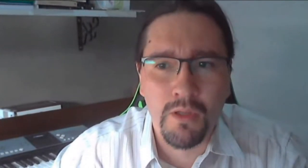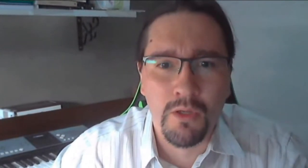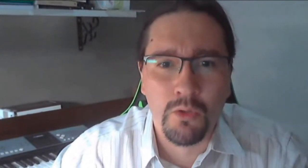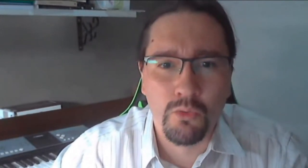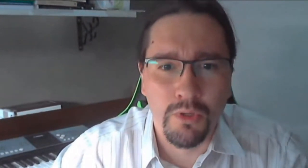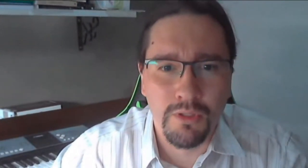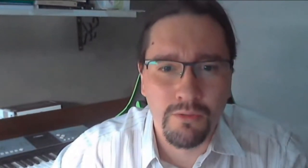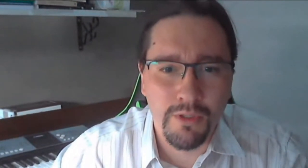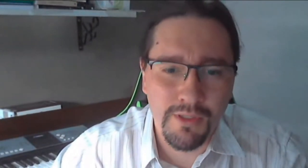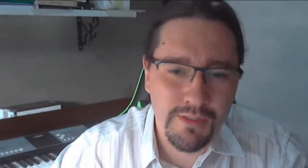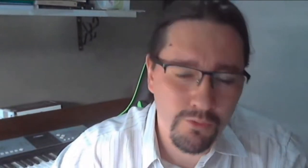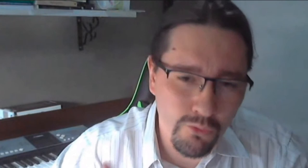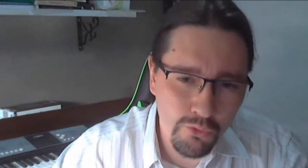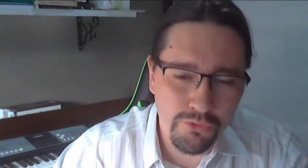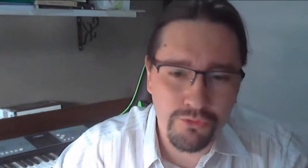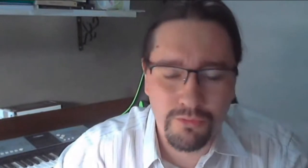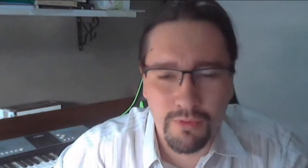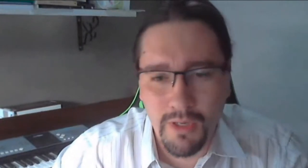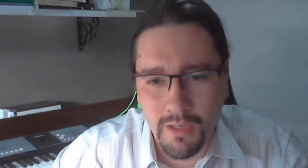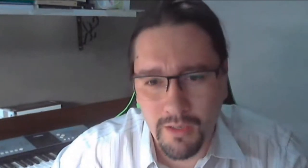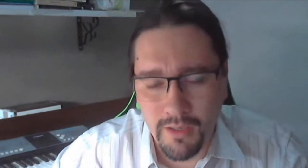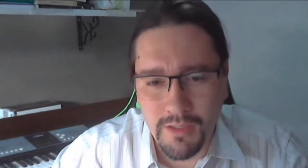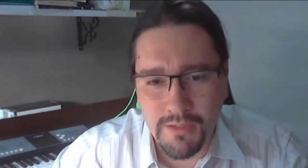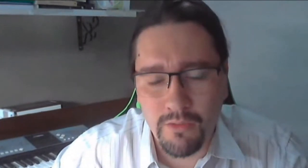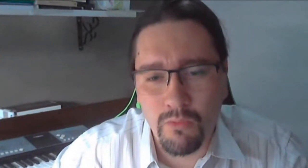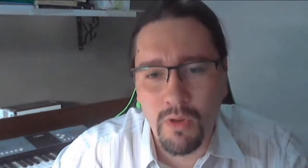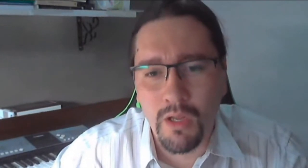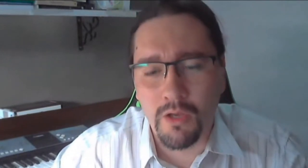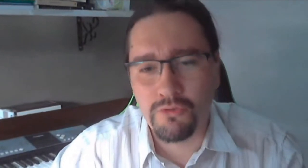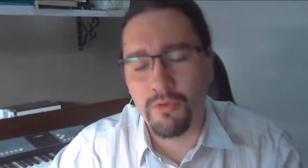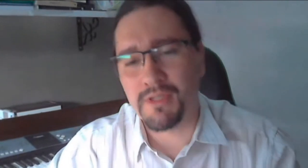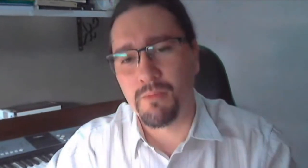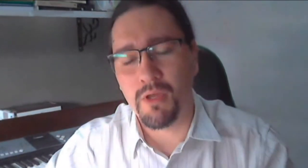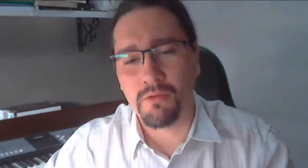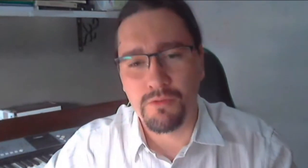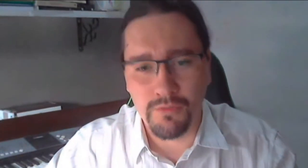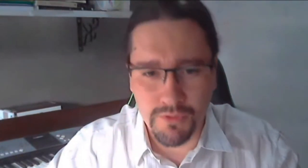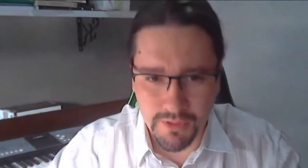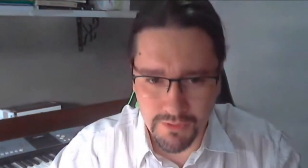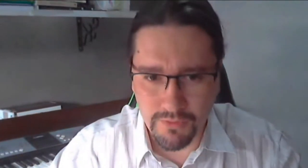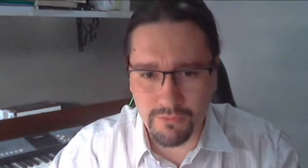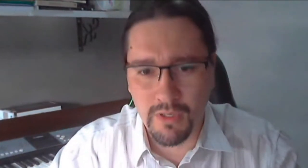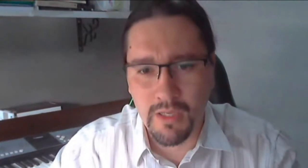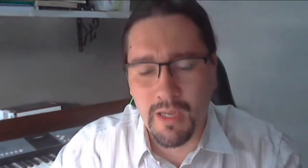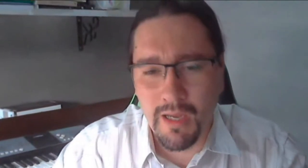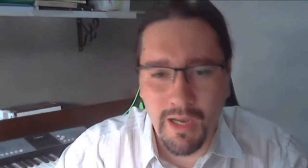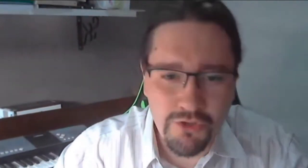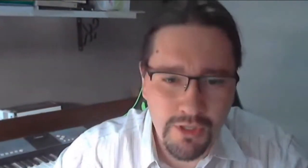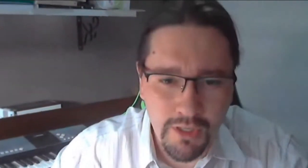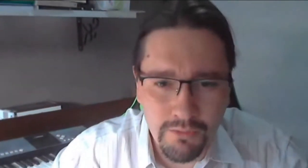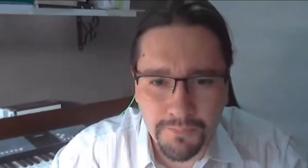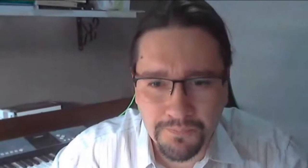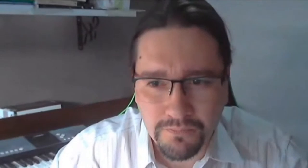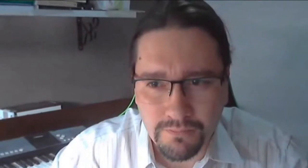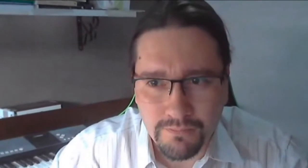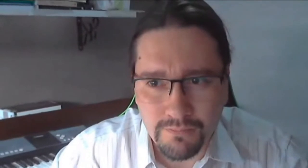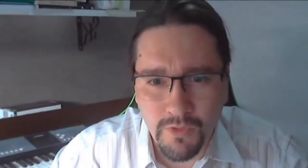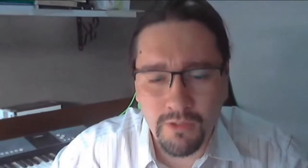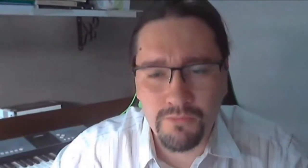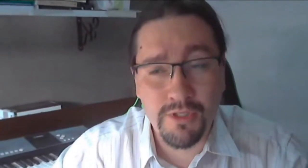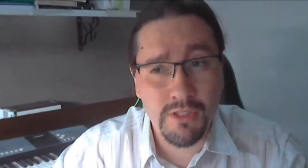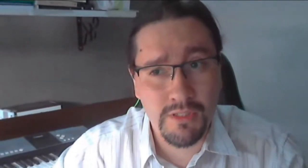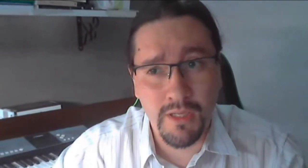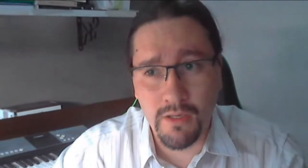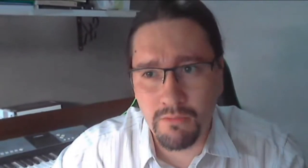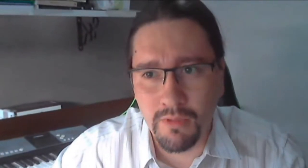né, tornando aí seguros em relação aos conhecimentos que vocês vão adquirindo,